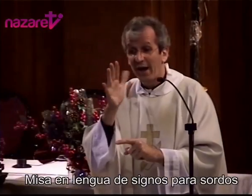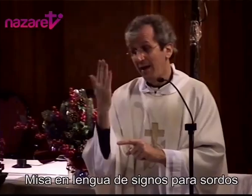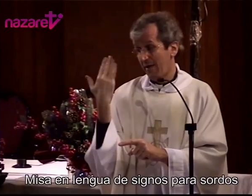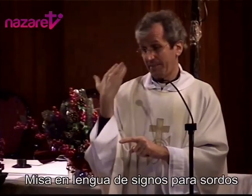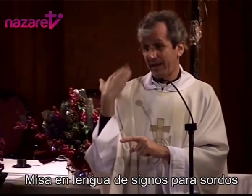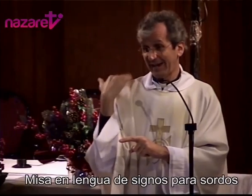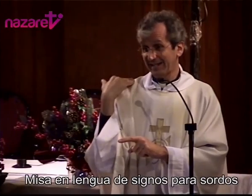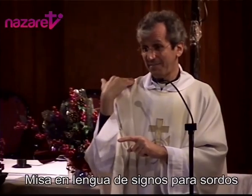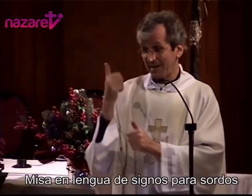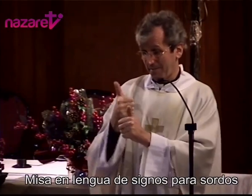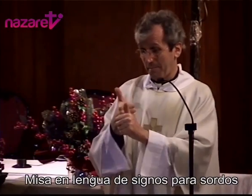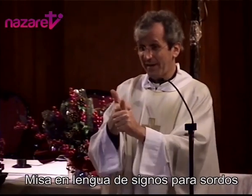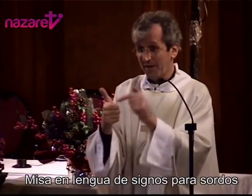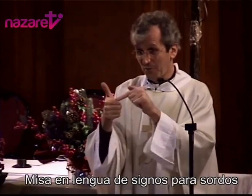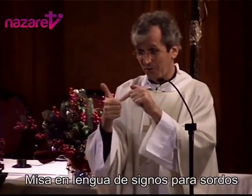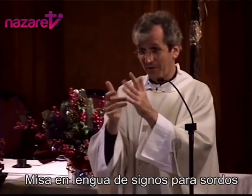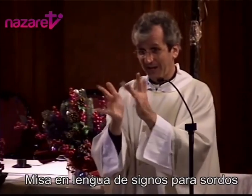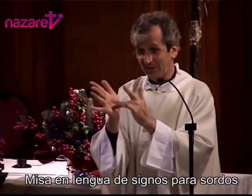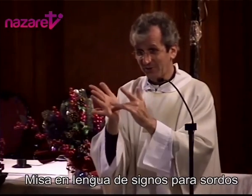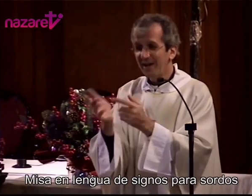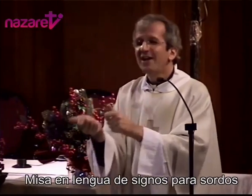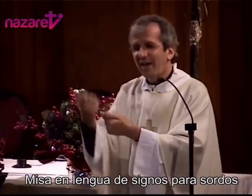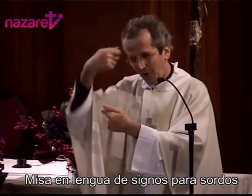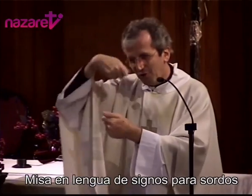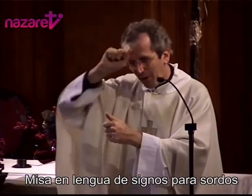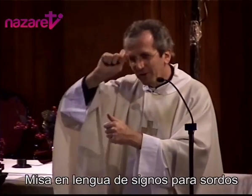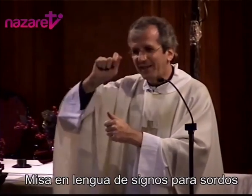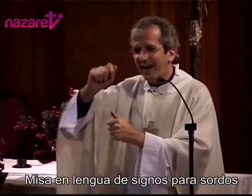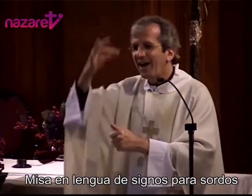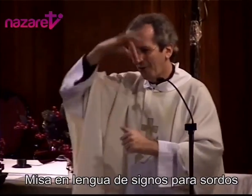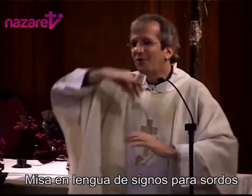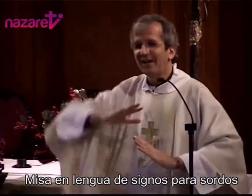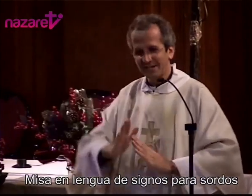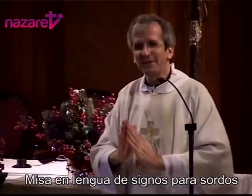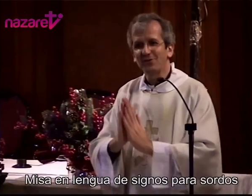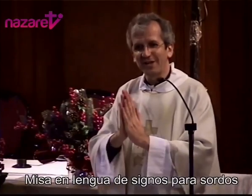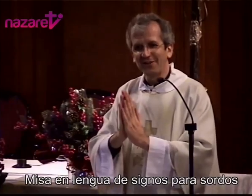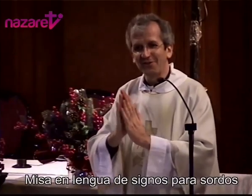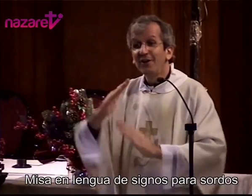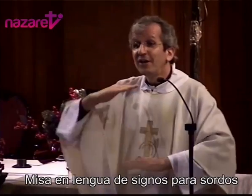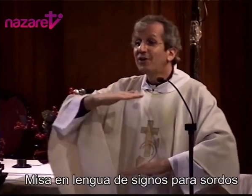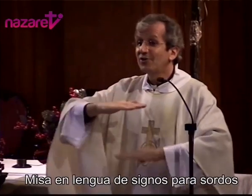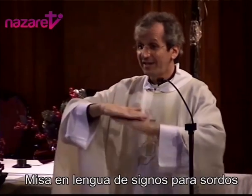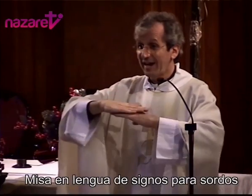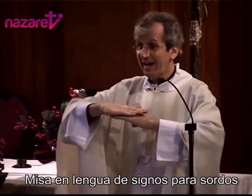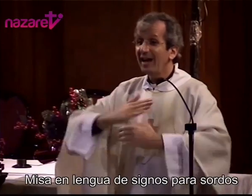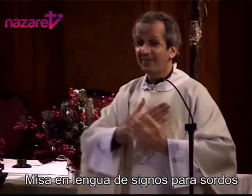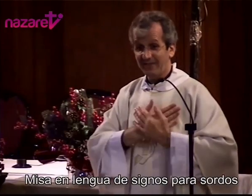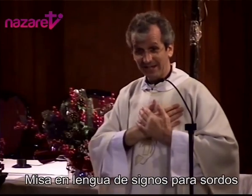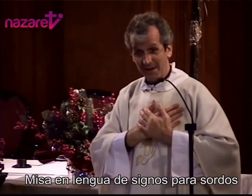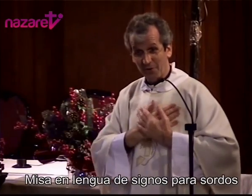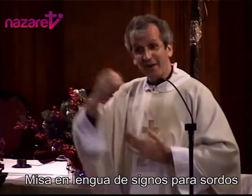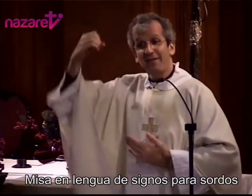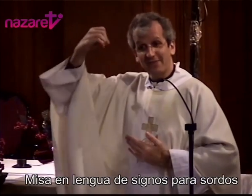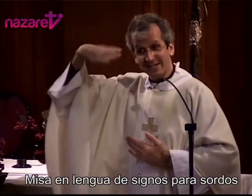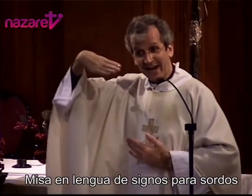agua. Detrás de mí viene uno, Jesús, que os bautizará con el Espíritu Santo, que os llenará de